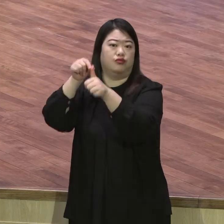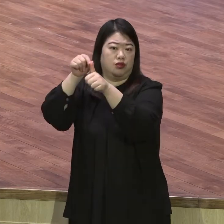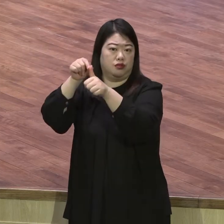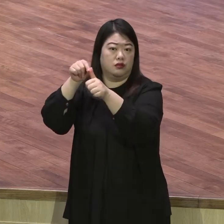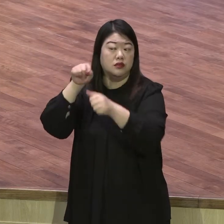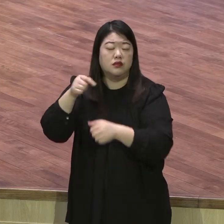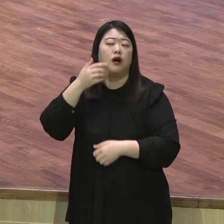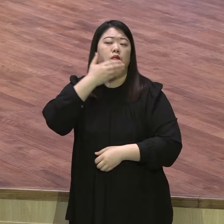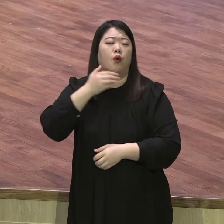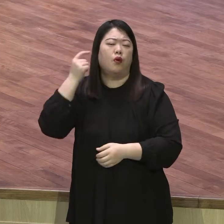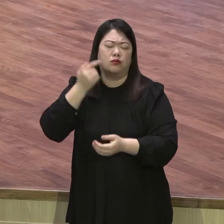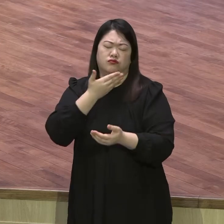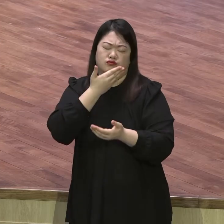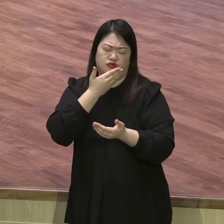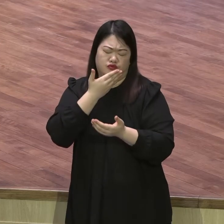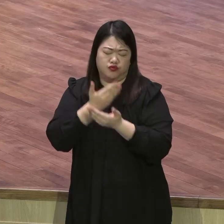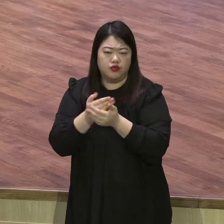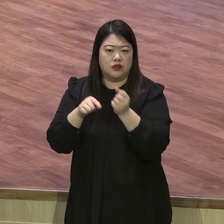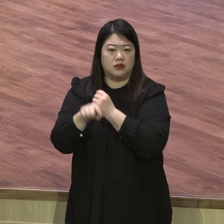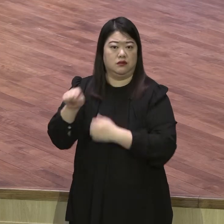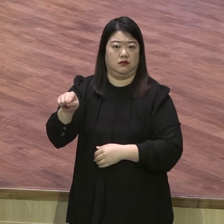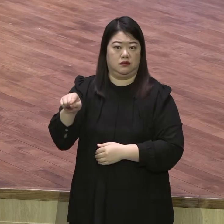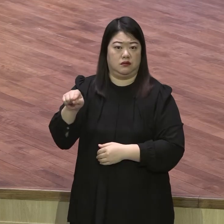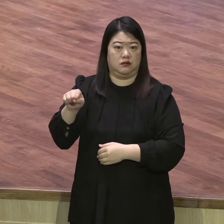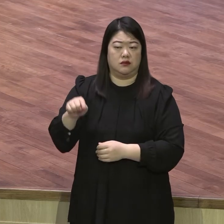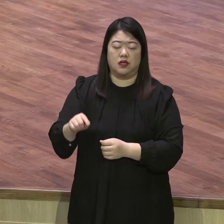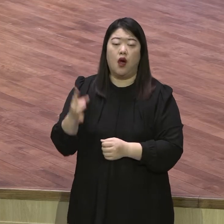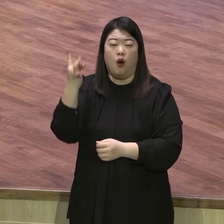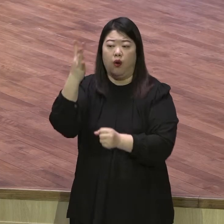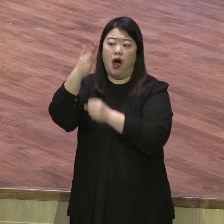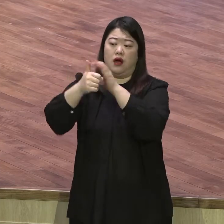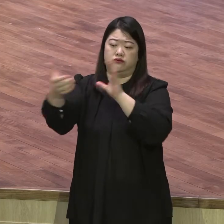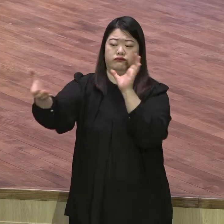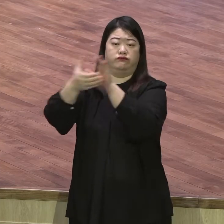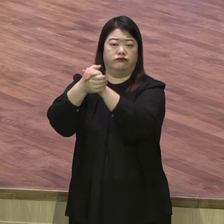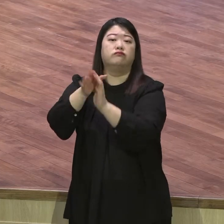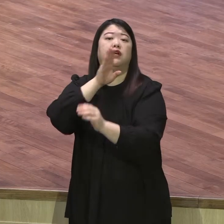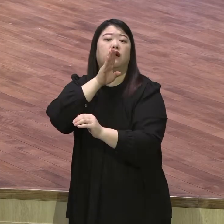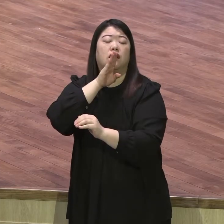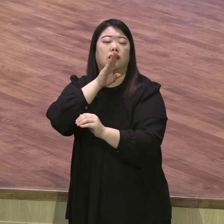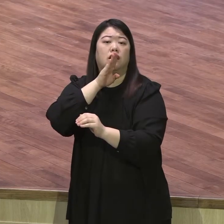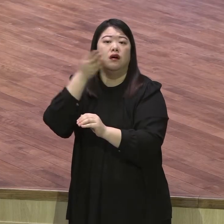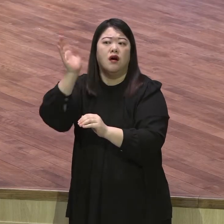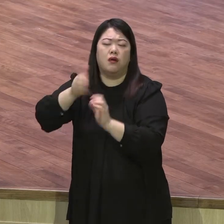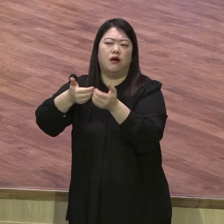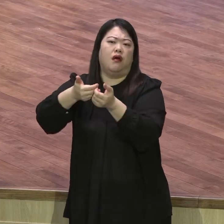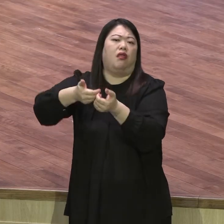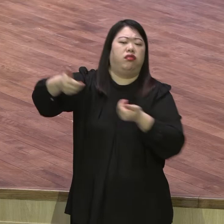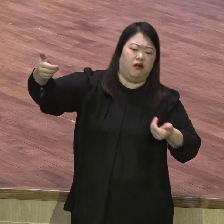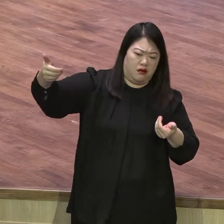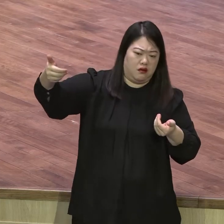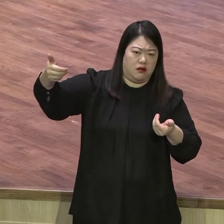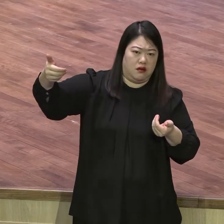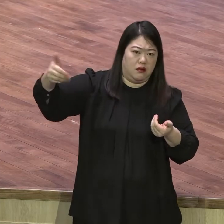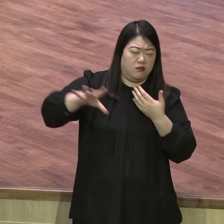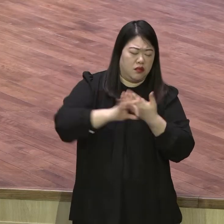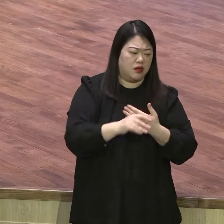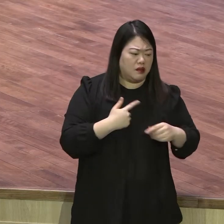복음의 핵심이요. 하나님을 만나야 돼. 내가 성공하기 전에, 내가 건강하기 전에, 오래 살기